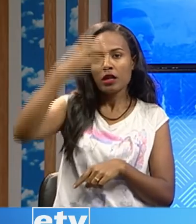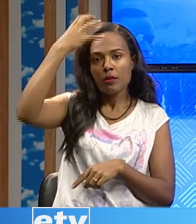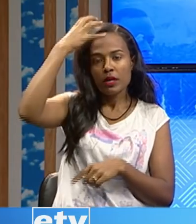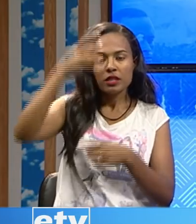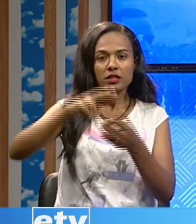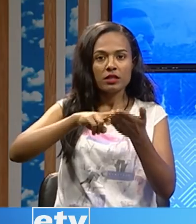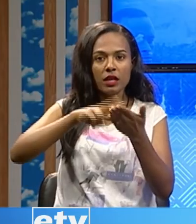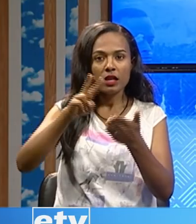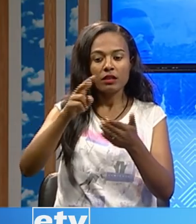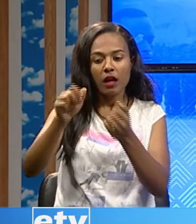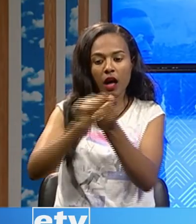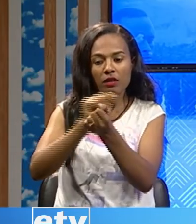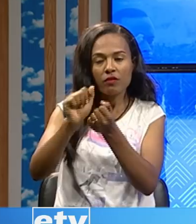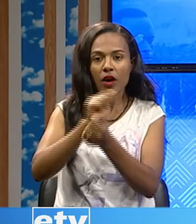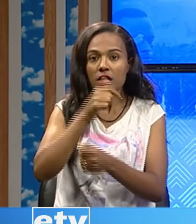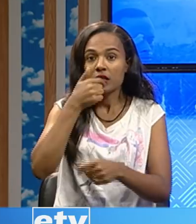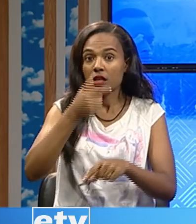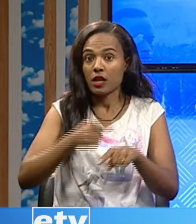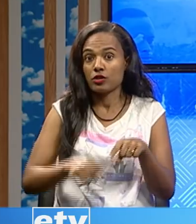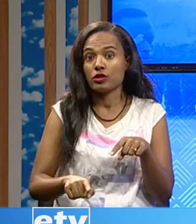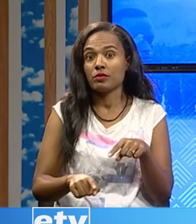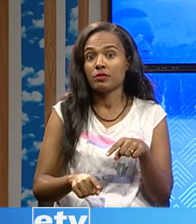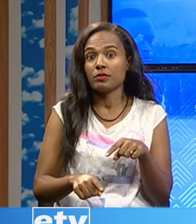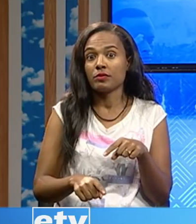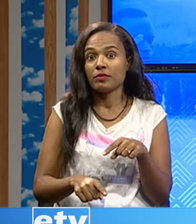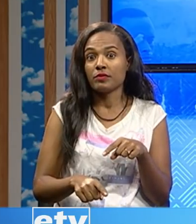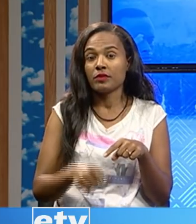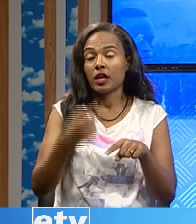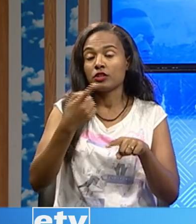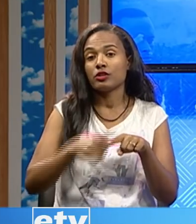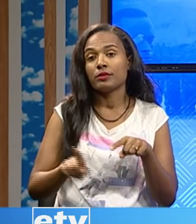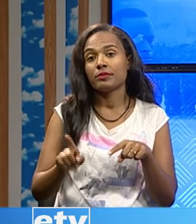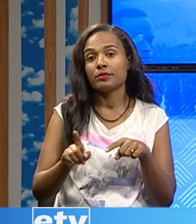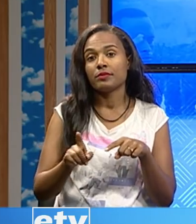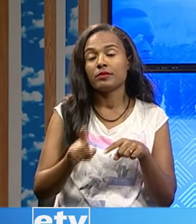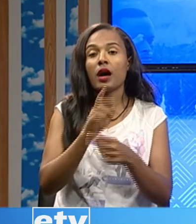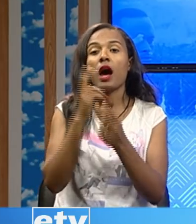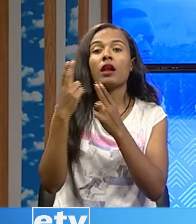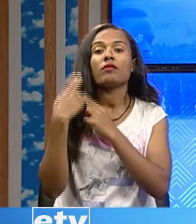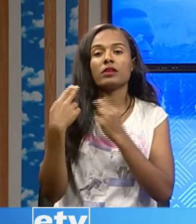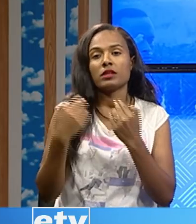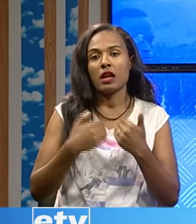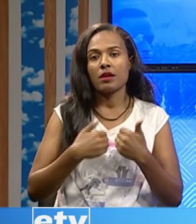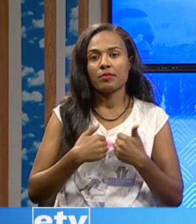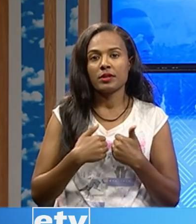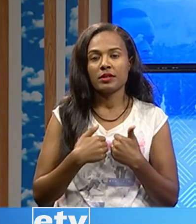እንትናና አጥፋልን አንጂ እንጠንቀቅ ይያልን አይደለም አንችልም ሐላፊነት አለብን